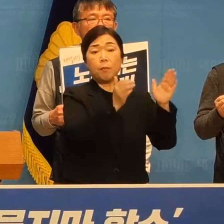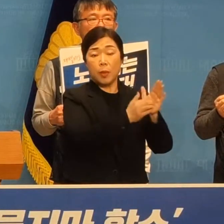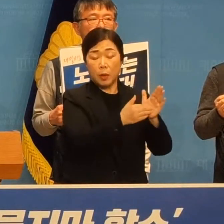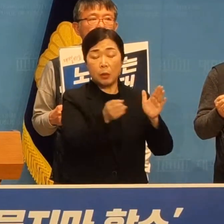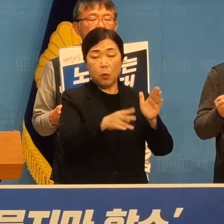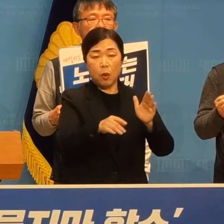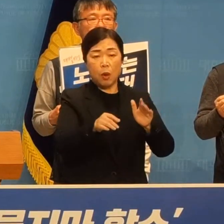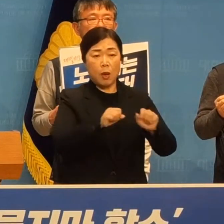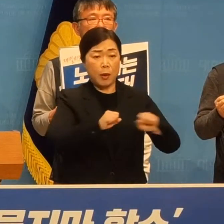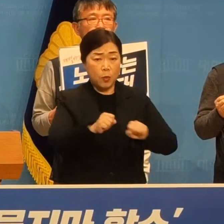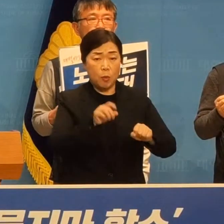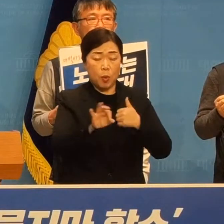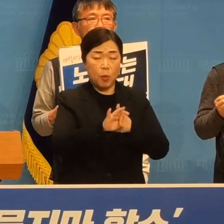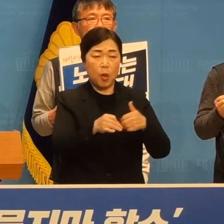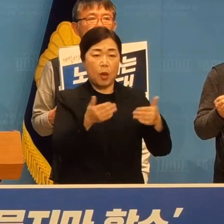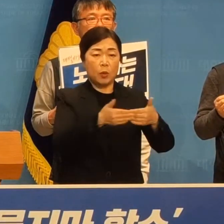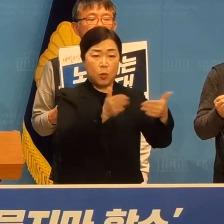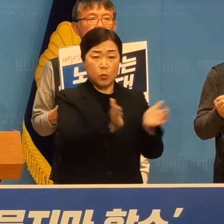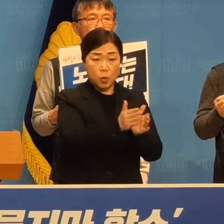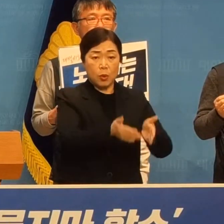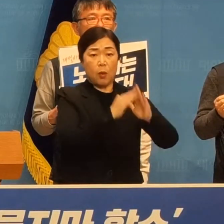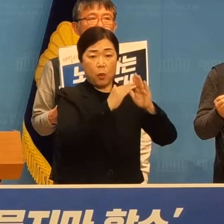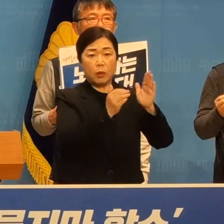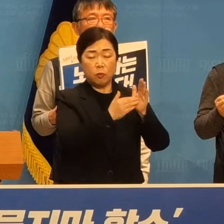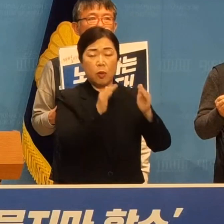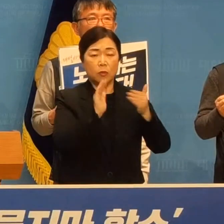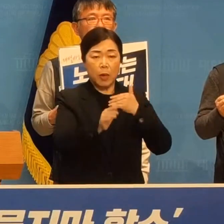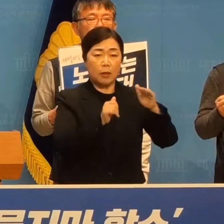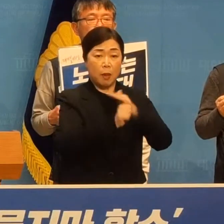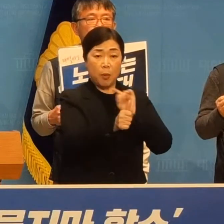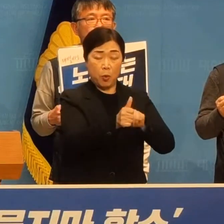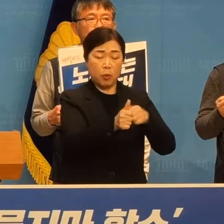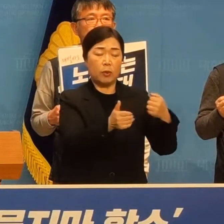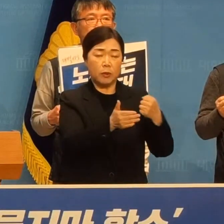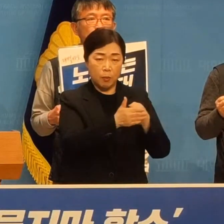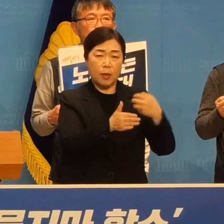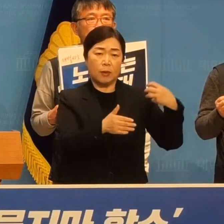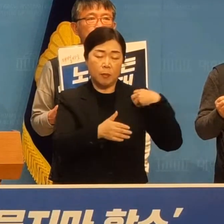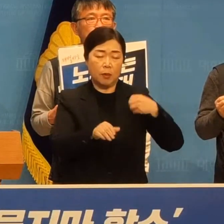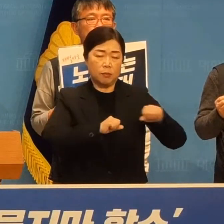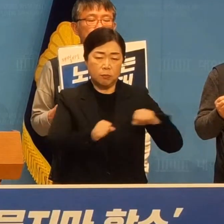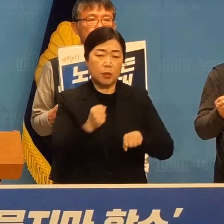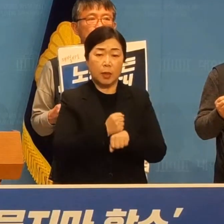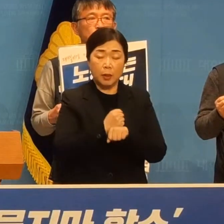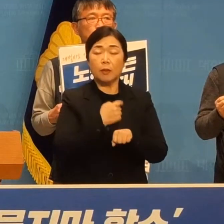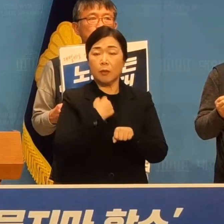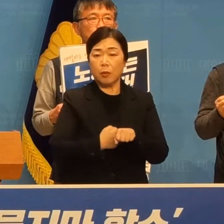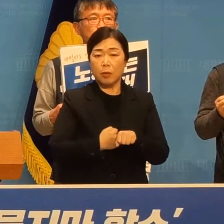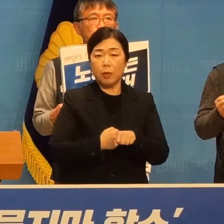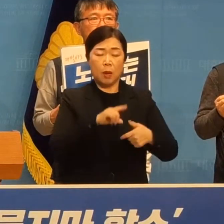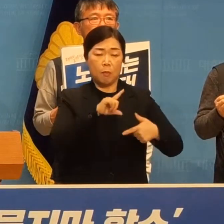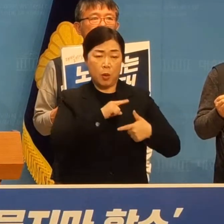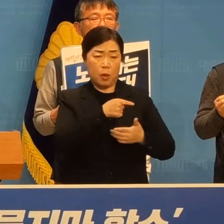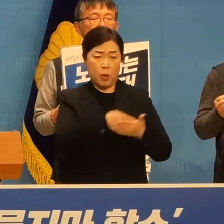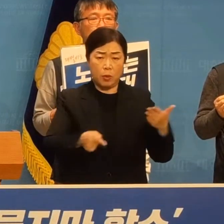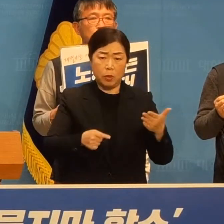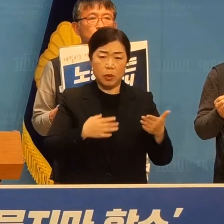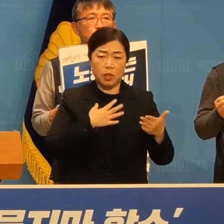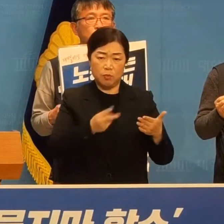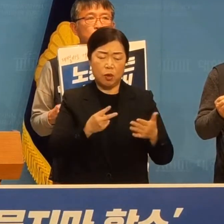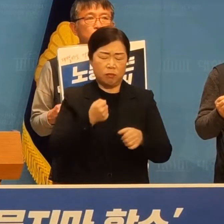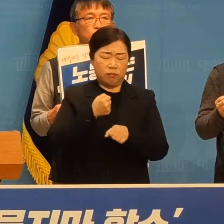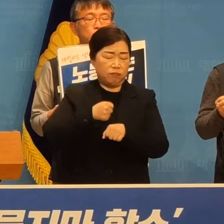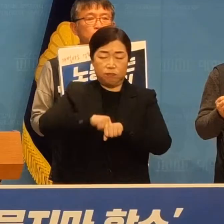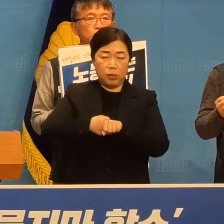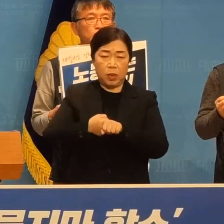행위는 노조 대표로서 그러한 노동조합의 목적을 달성하기 위해 한 업무의 일환으로 명예훼손의 고의를 가지고 한 행위로